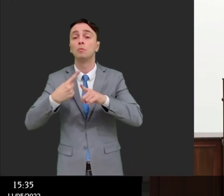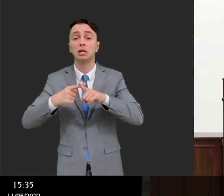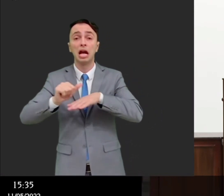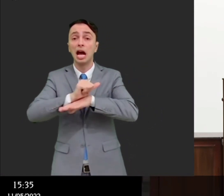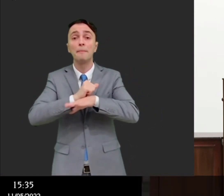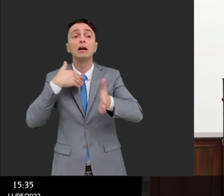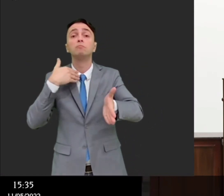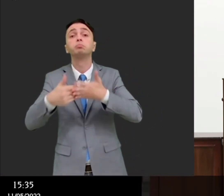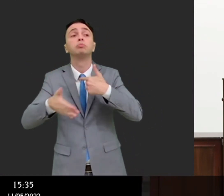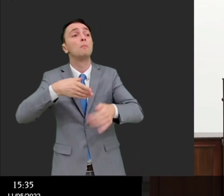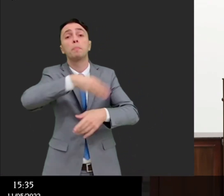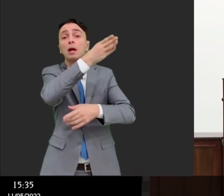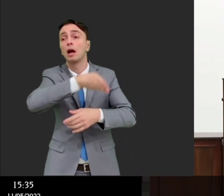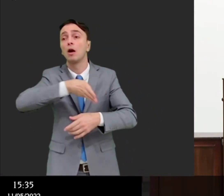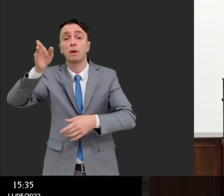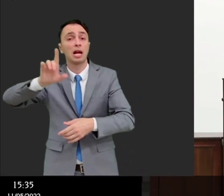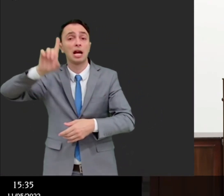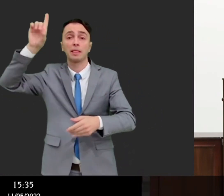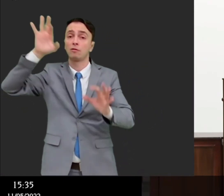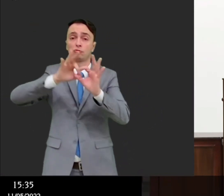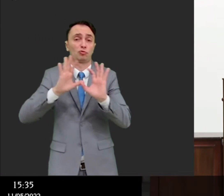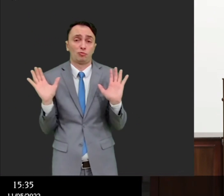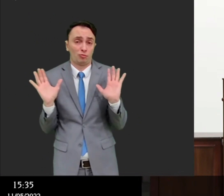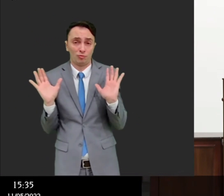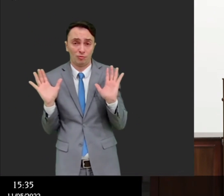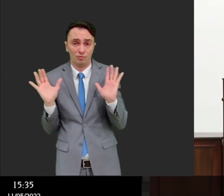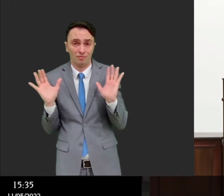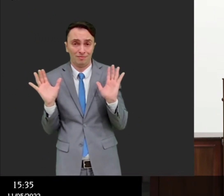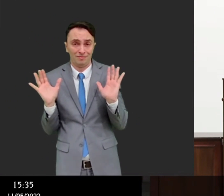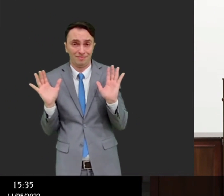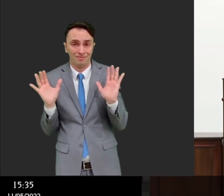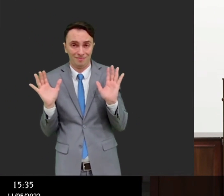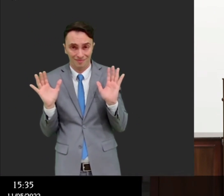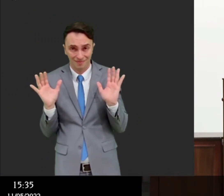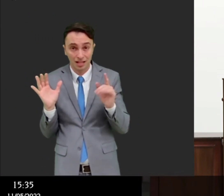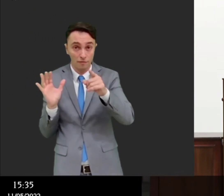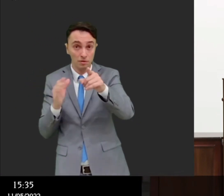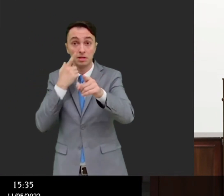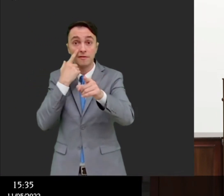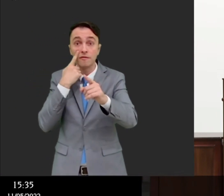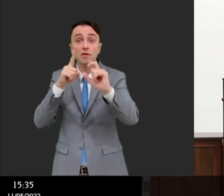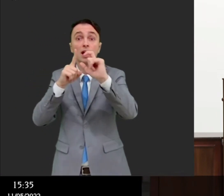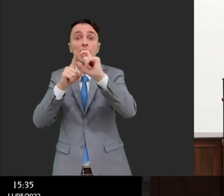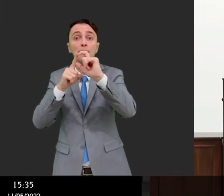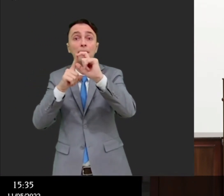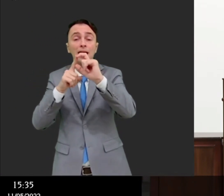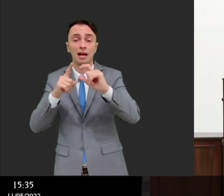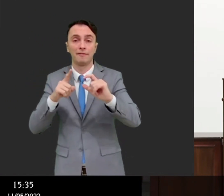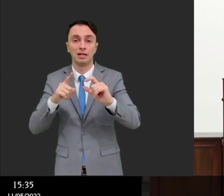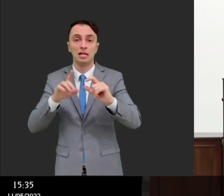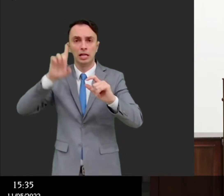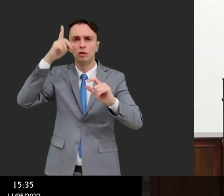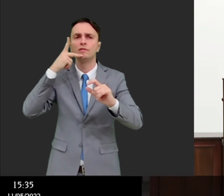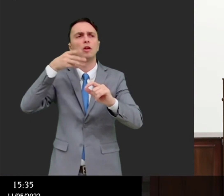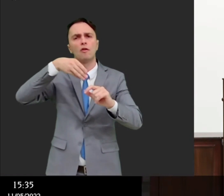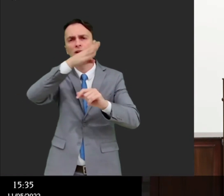palavra, ouviu uma palavra que Deus vai te abençoar. Ele não vai abençoar o lugar lá na beirada do rio ou lá na beirada da montanha